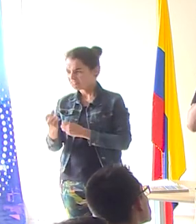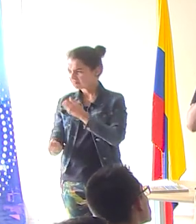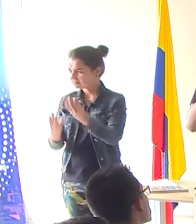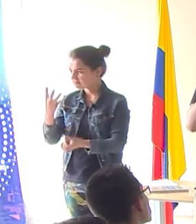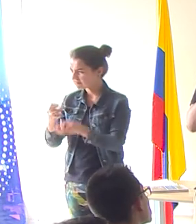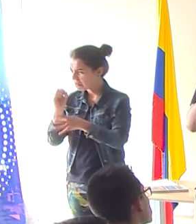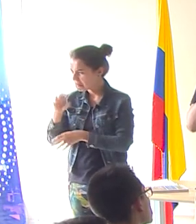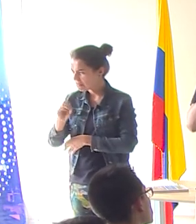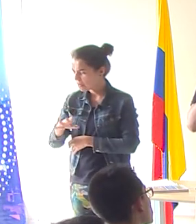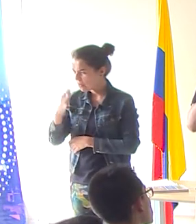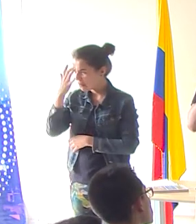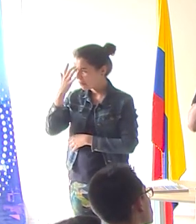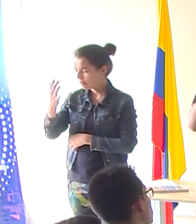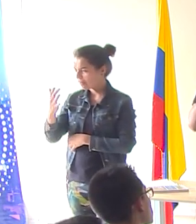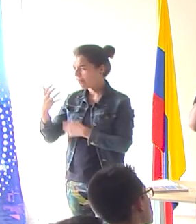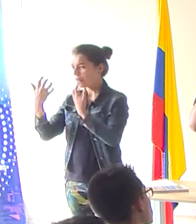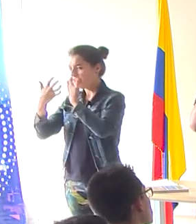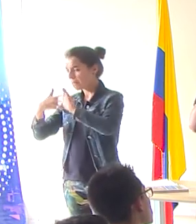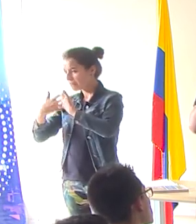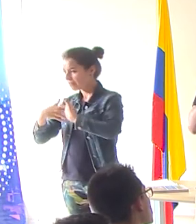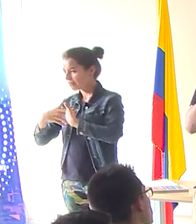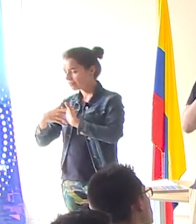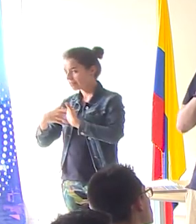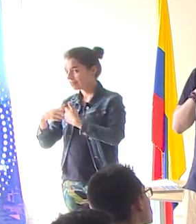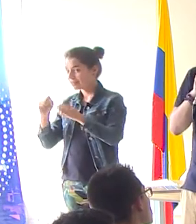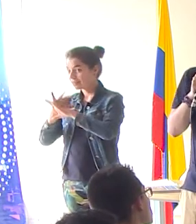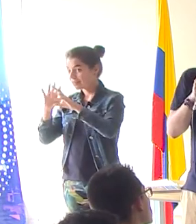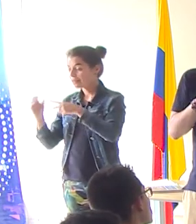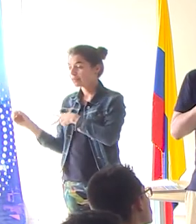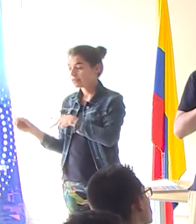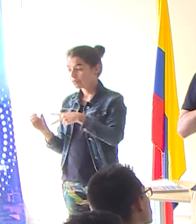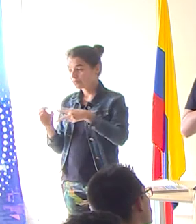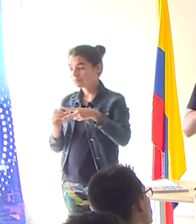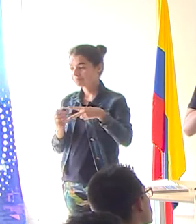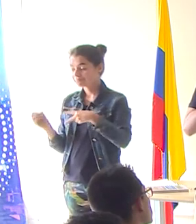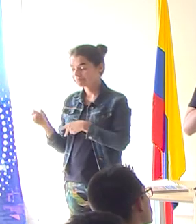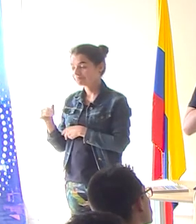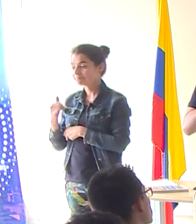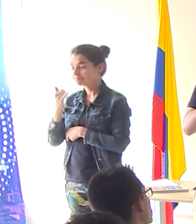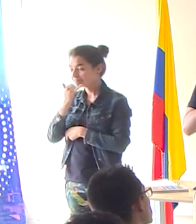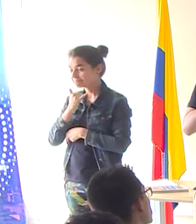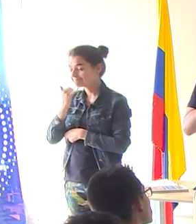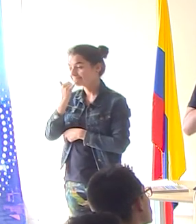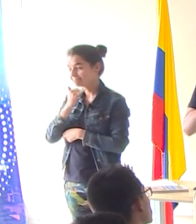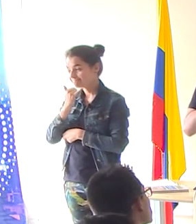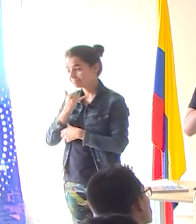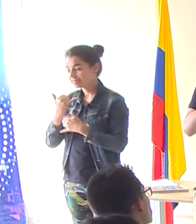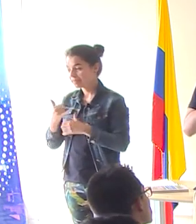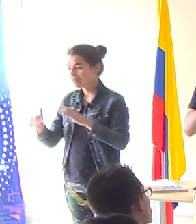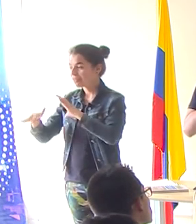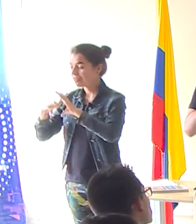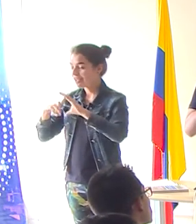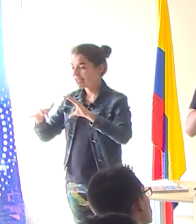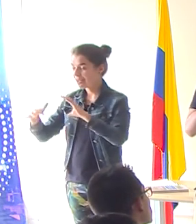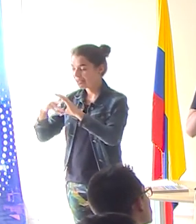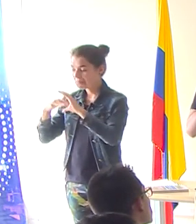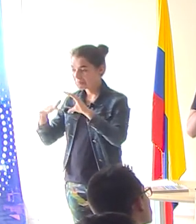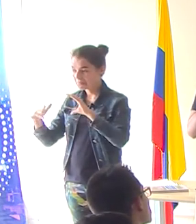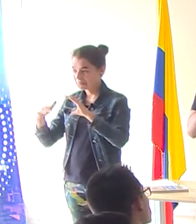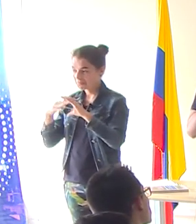entonces miren que la educación no sólo ha fallado ambientalmente a nivel